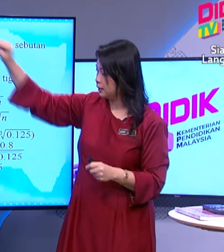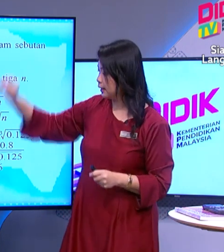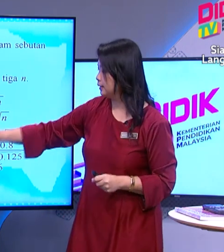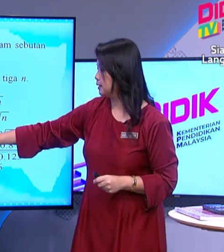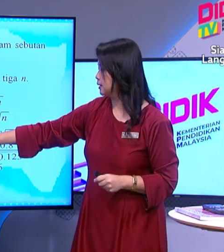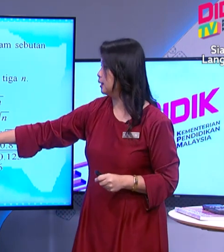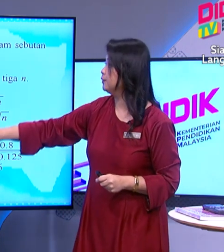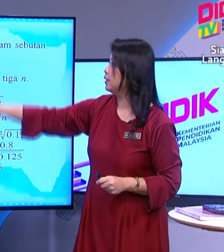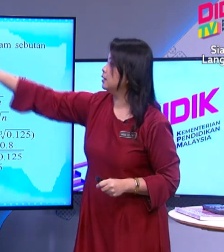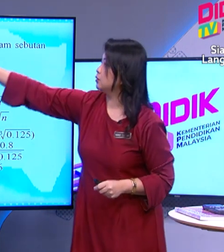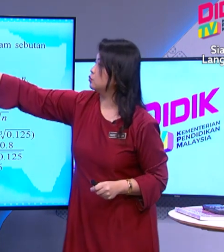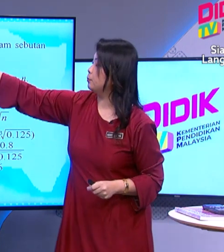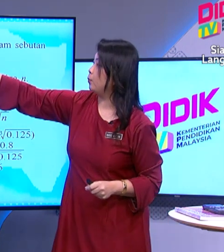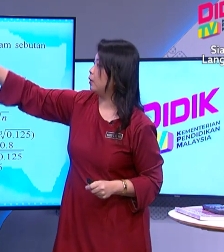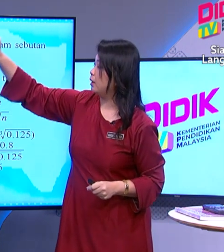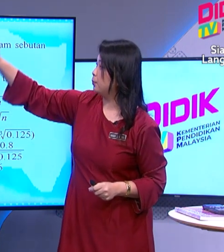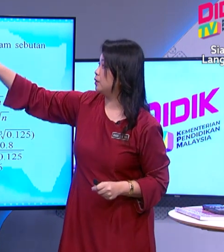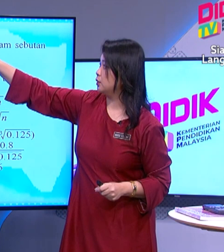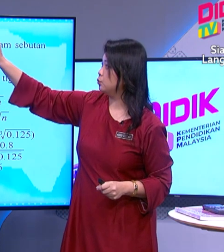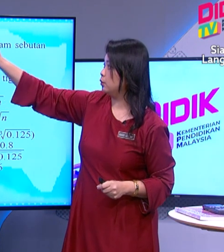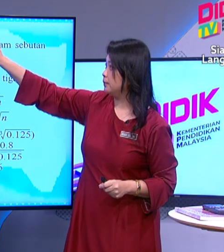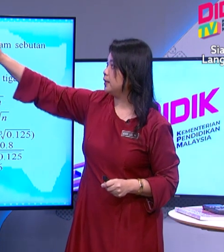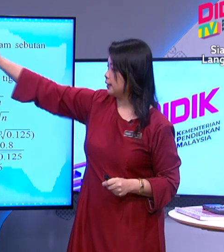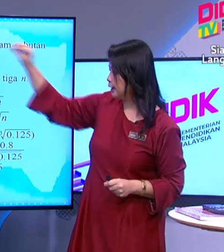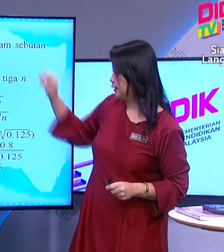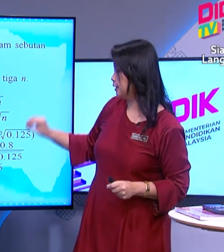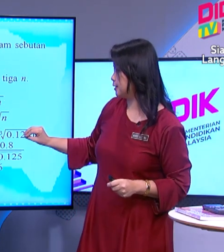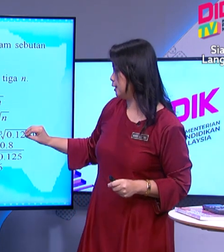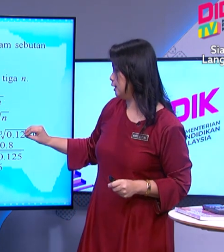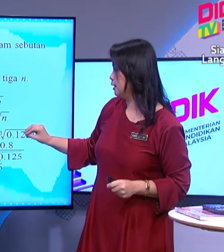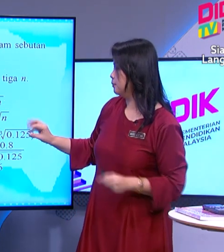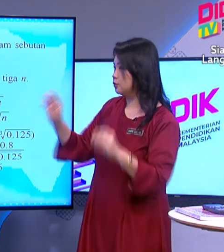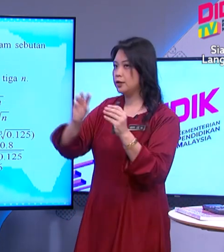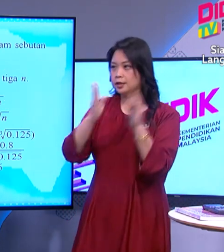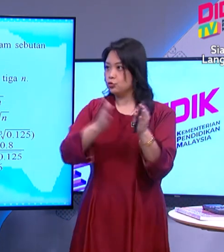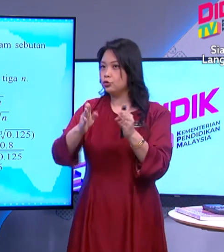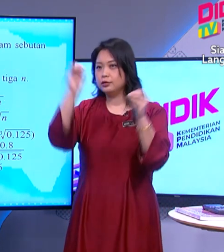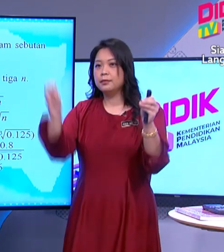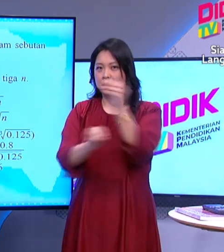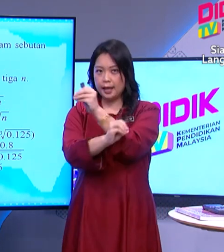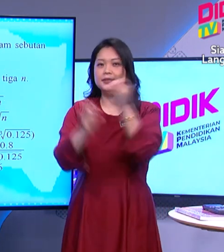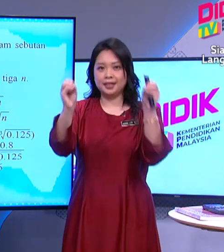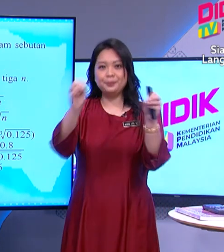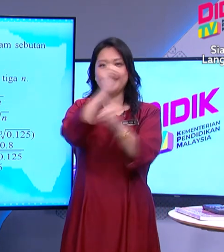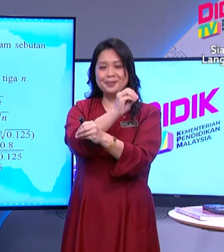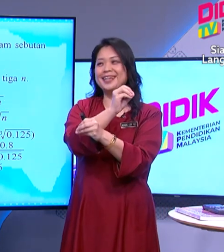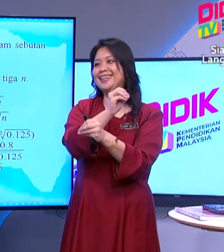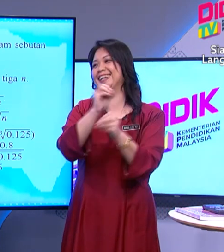and kita ganti ke sini oke olshop Pulau 125 kita ganti gelas ini Restu kita susun pinjam Jenny Pindah sini